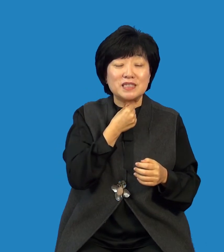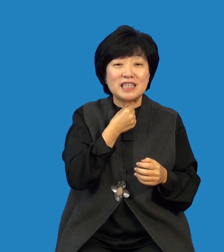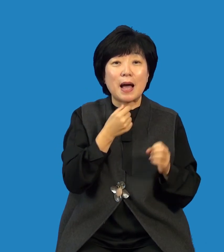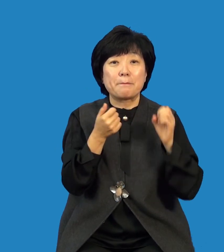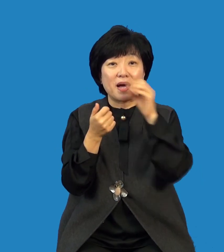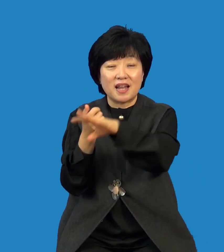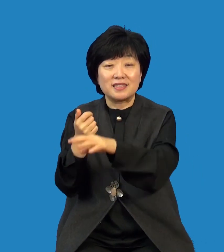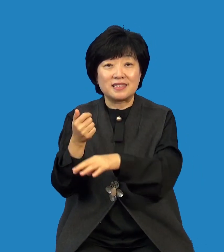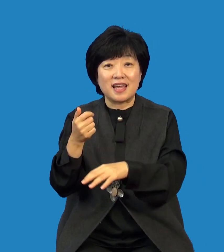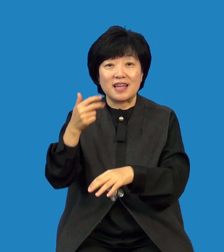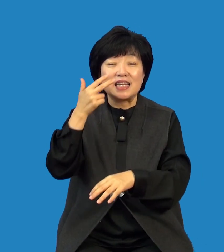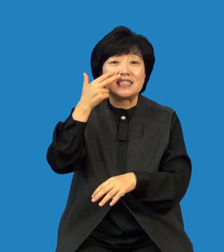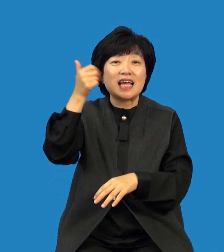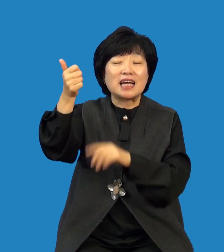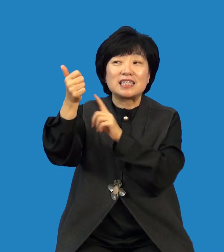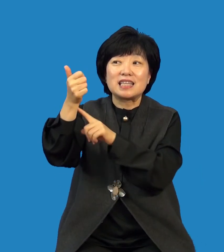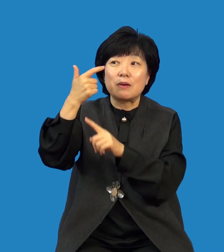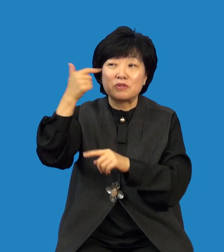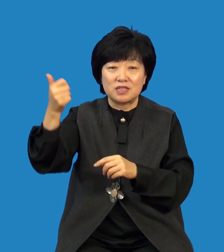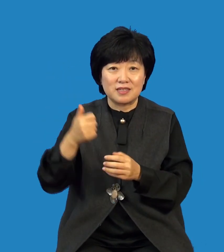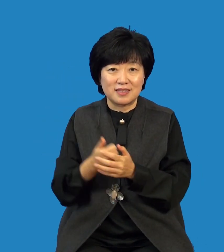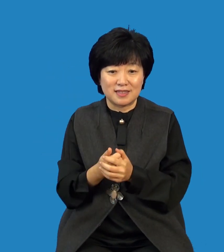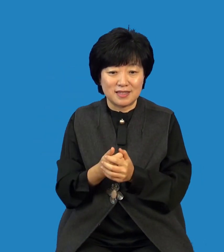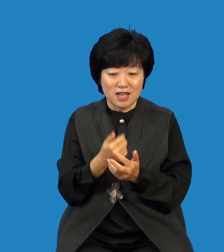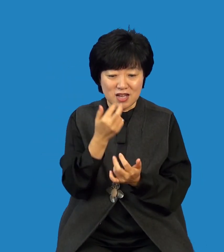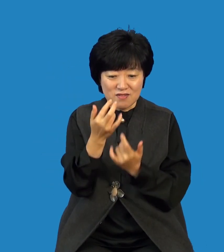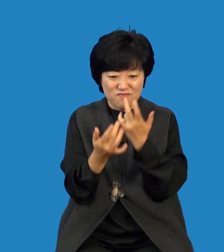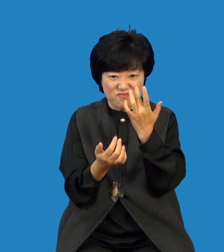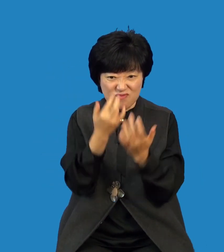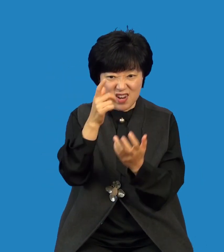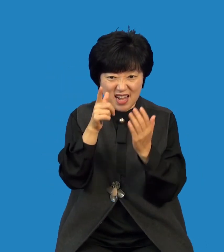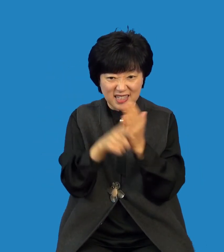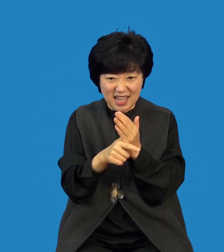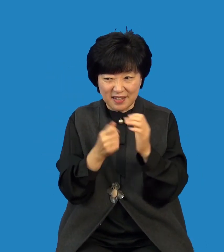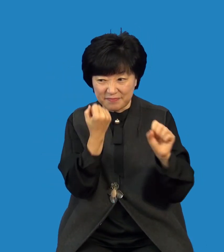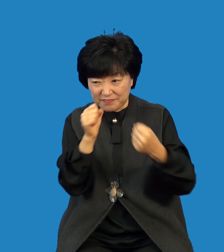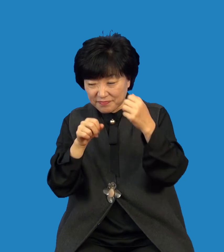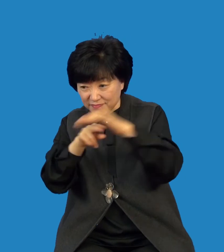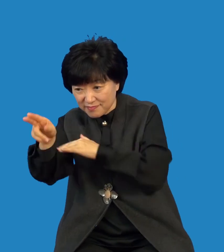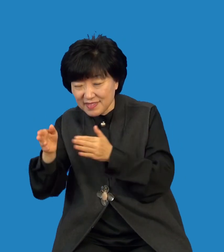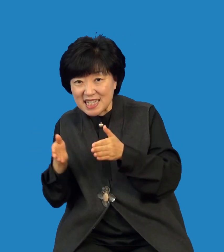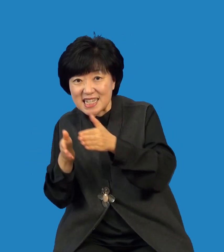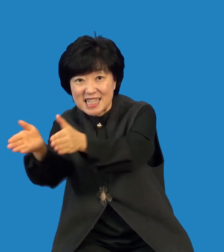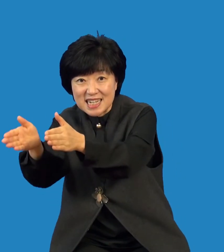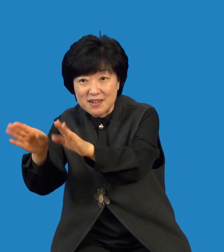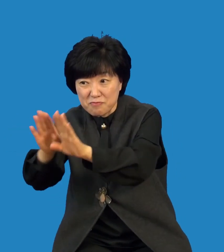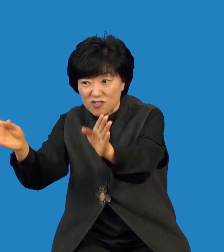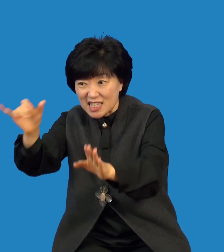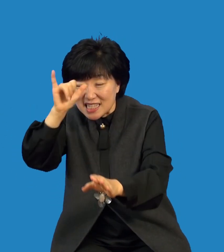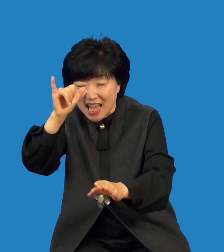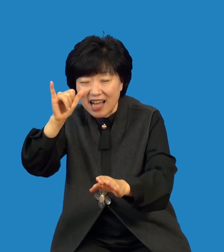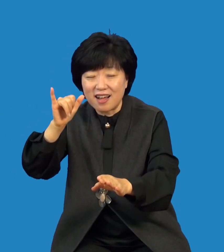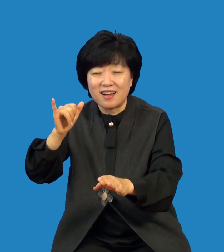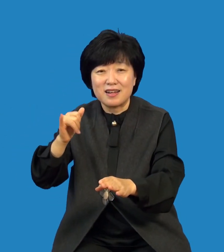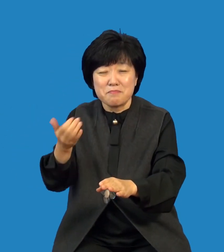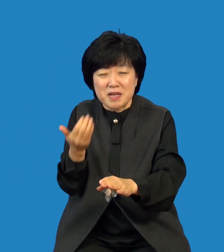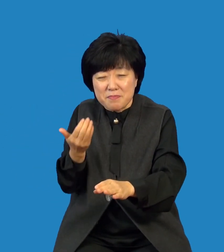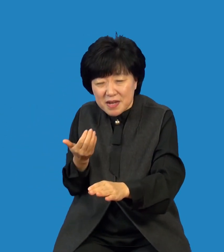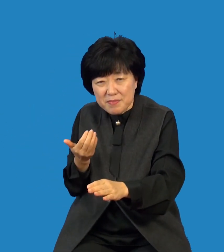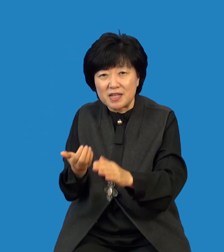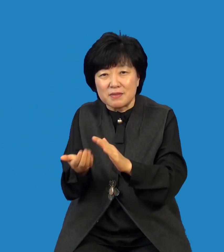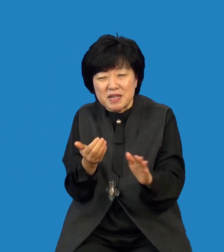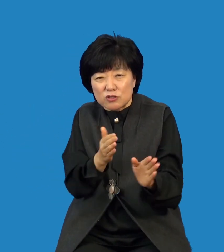불났을 때 대피할 수 있는 대피로는 확대해 뒀냐, 이거부터 물어보셨거든요. 목회 잘해라 이게 아니고요, 불났을 때 대피할